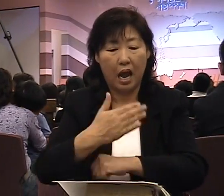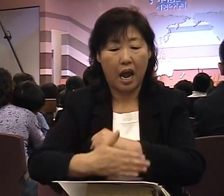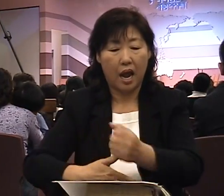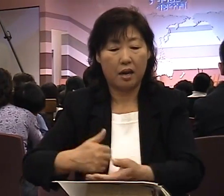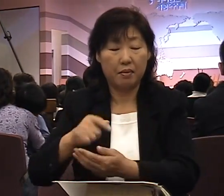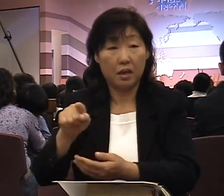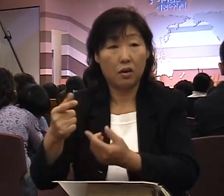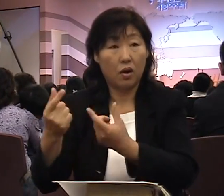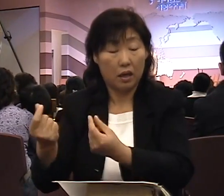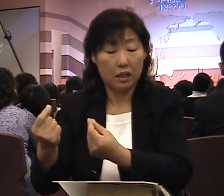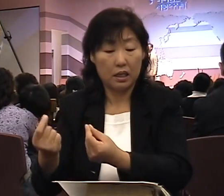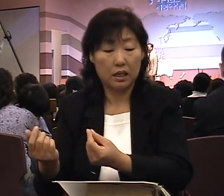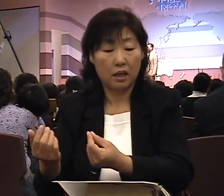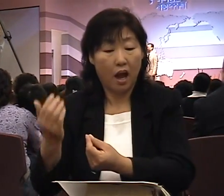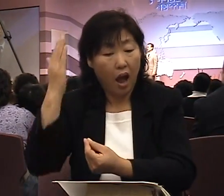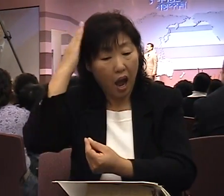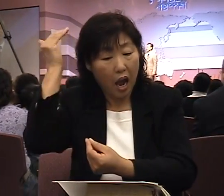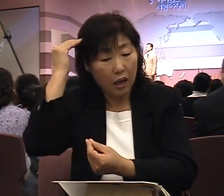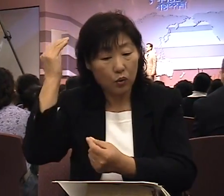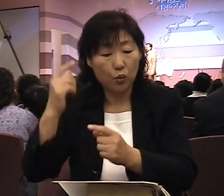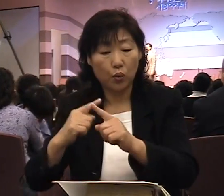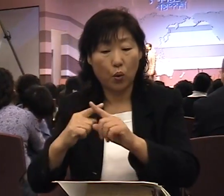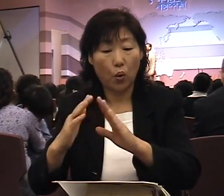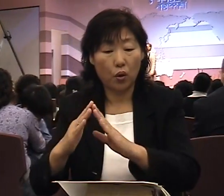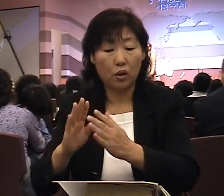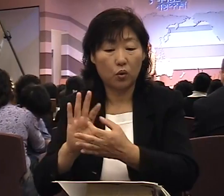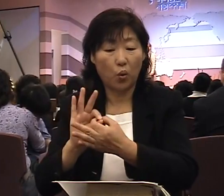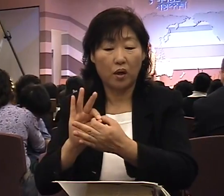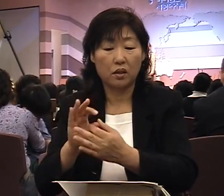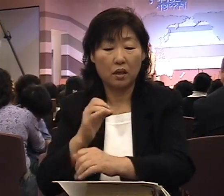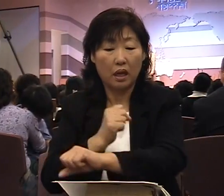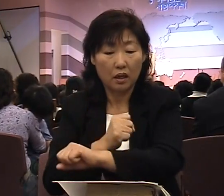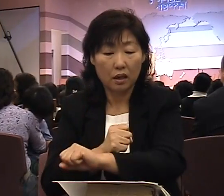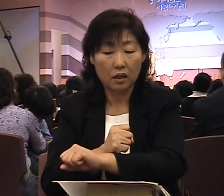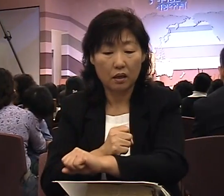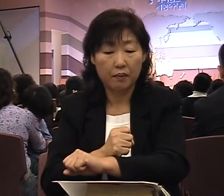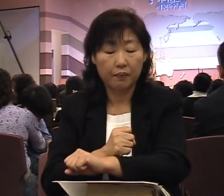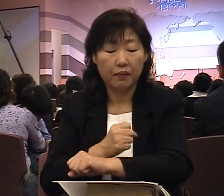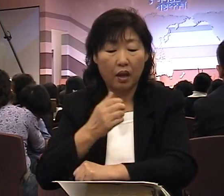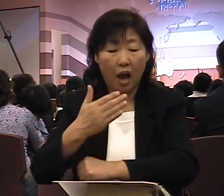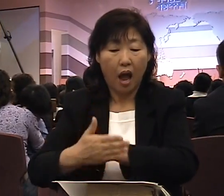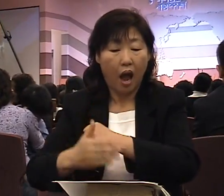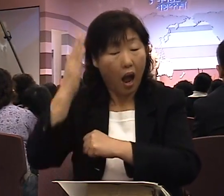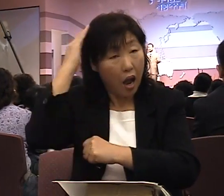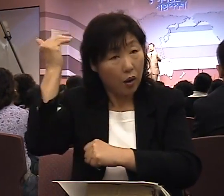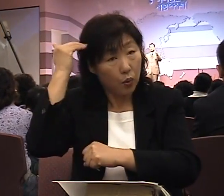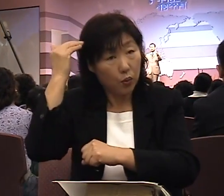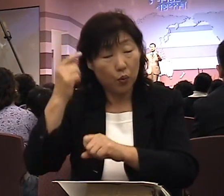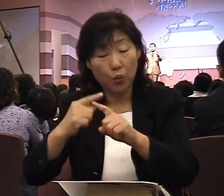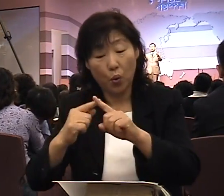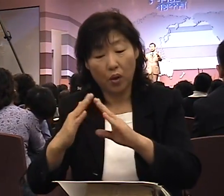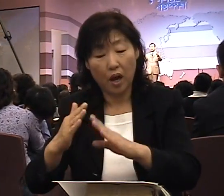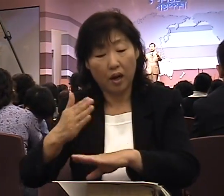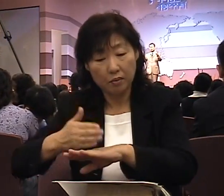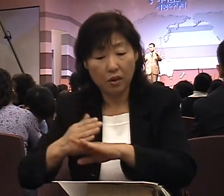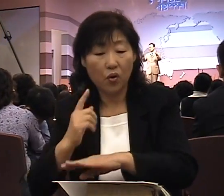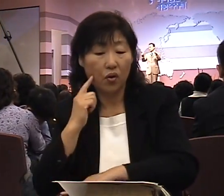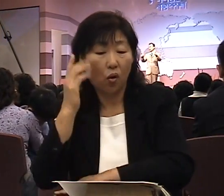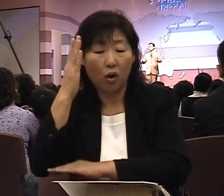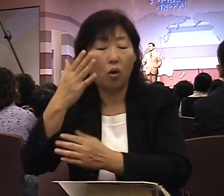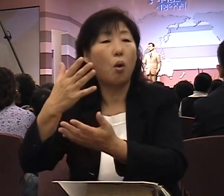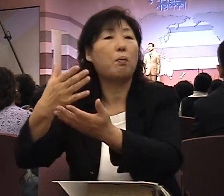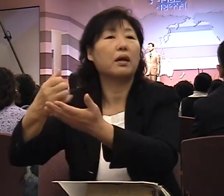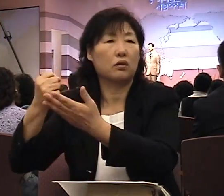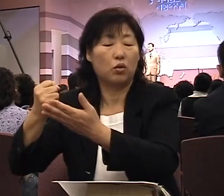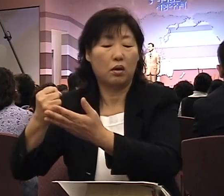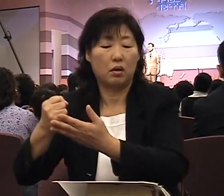이러한 일을 한국교회를 통해 행하셨다는 것은 우리가 한국교회가 감사하고 영광으로 받아들여야 됩니다. 이런